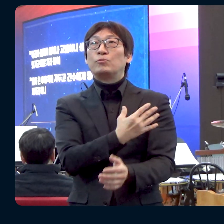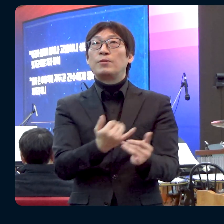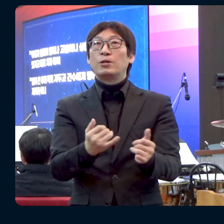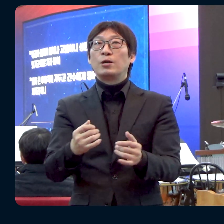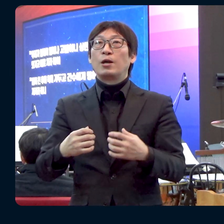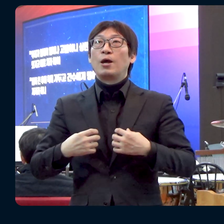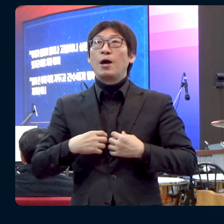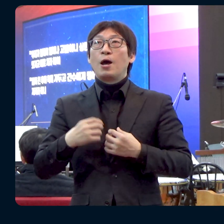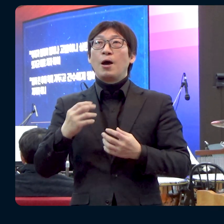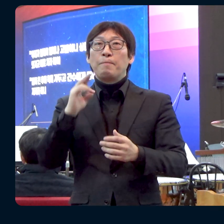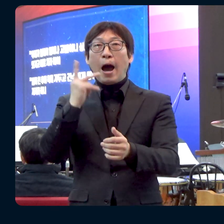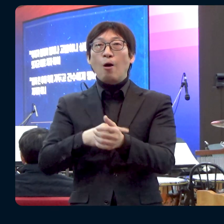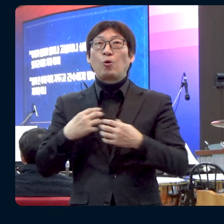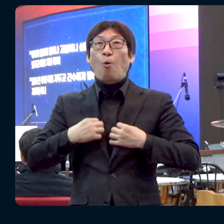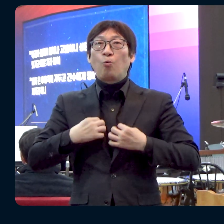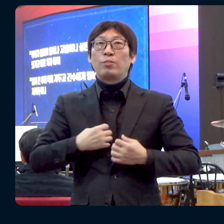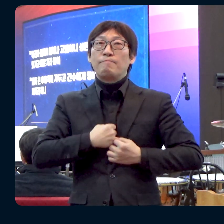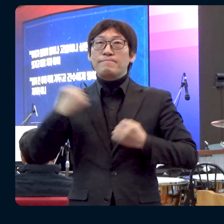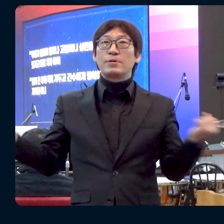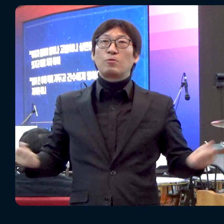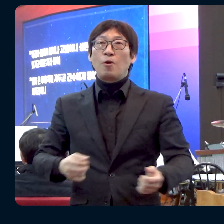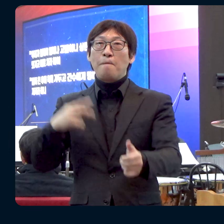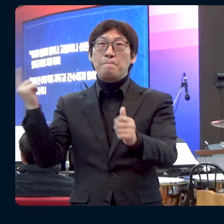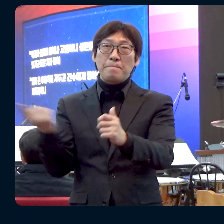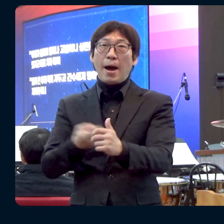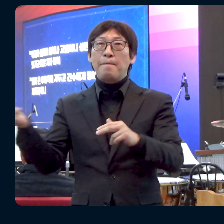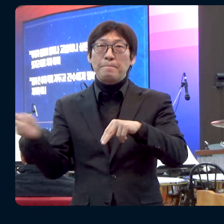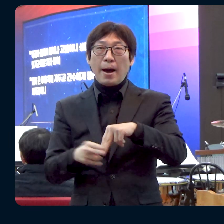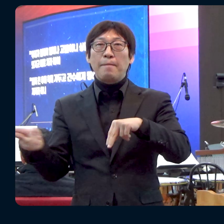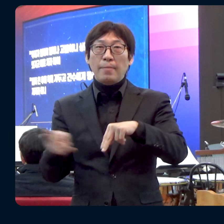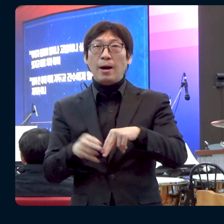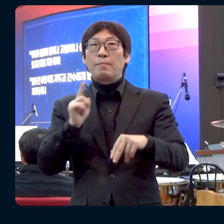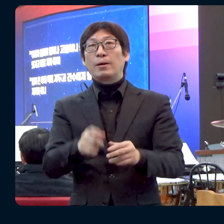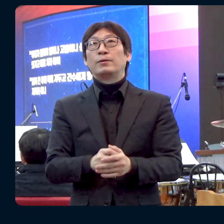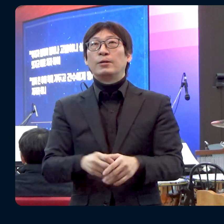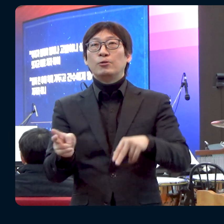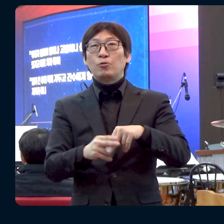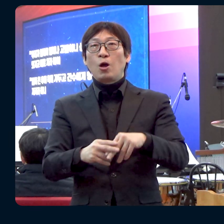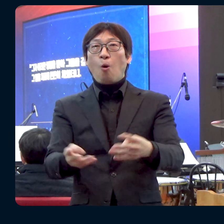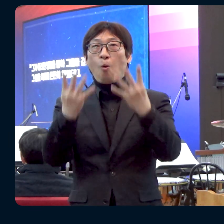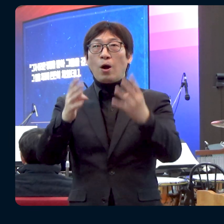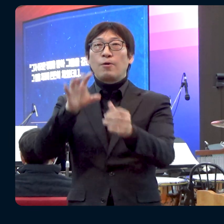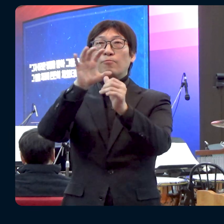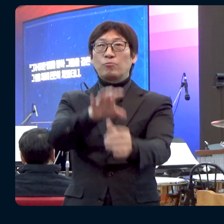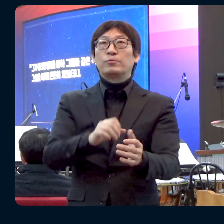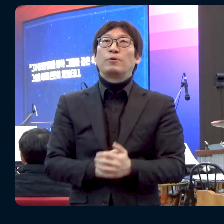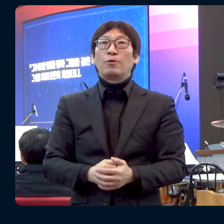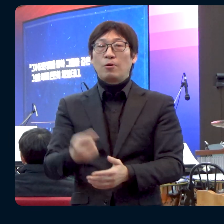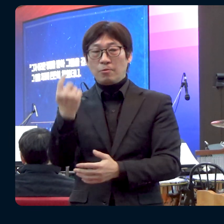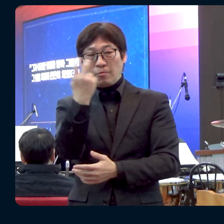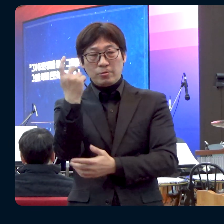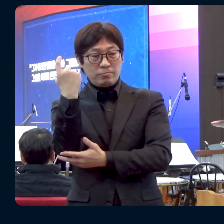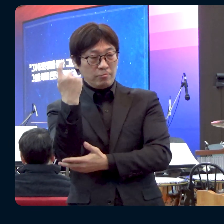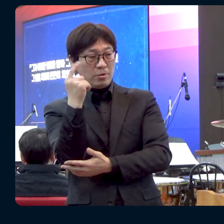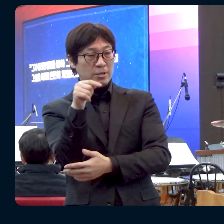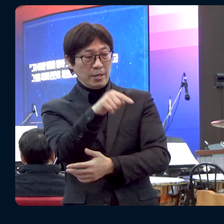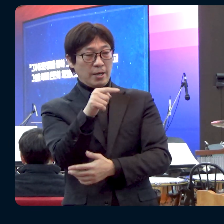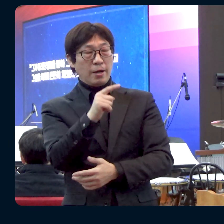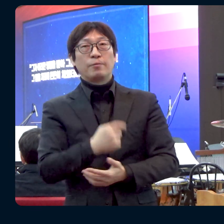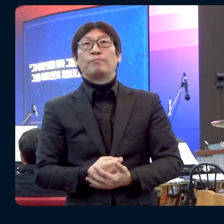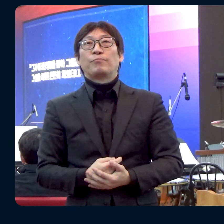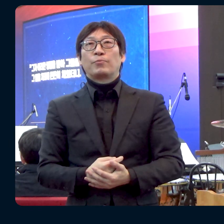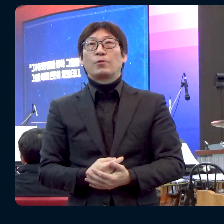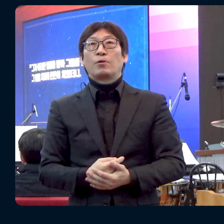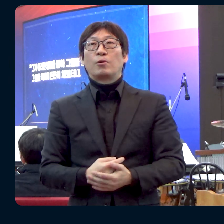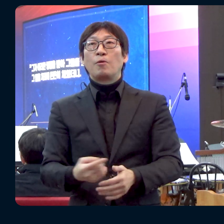옷을 찢어벗기고 매로 치라 하여 많이 친 후에 옥에 가두고 간수에게 명하여 든든히 지키라 하니 그가 이러한 명령을